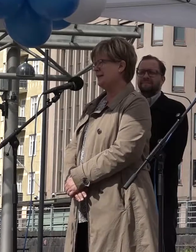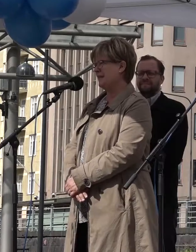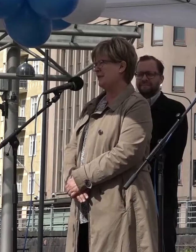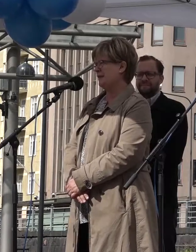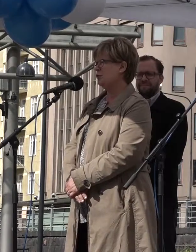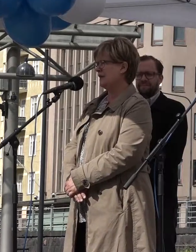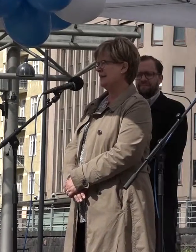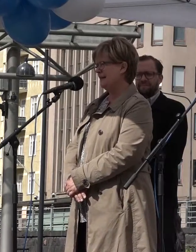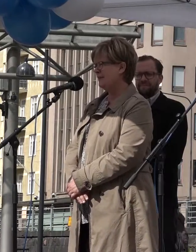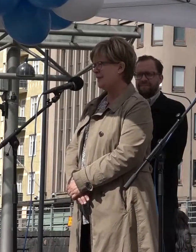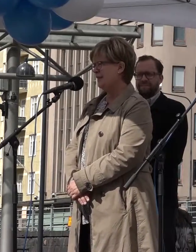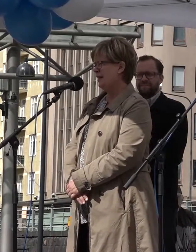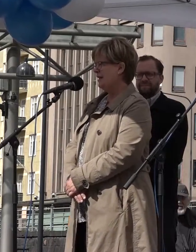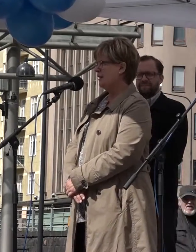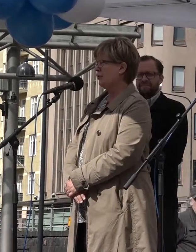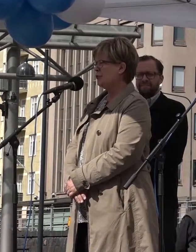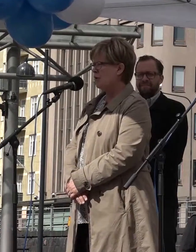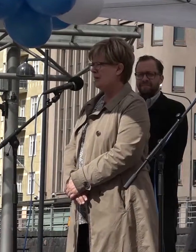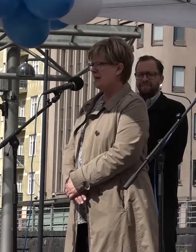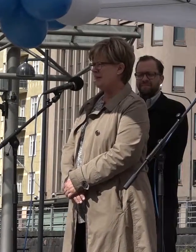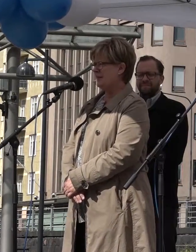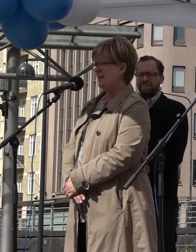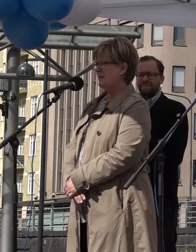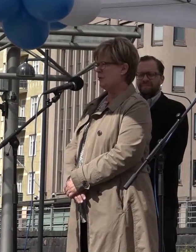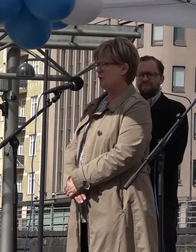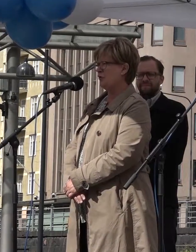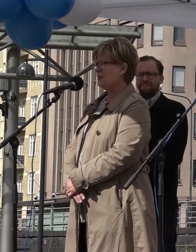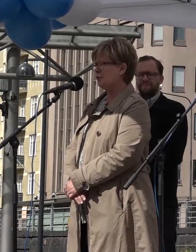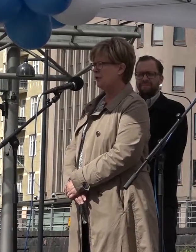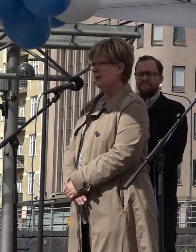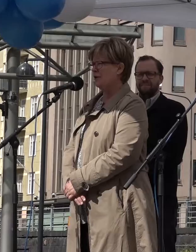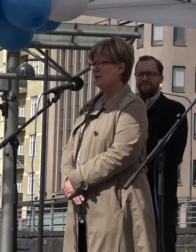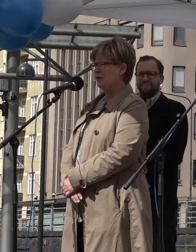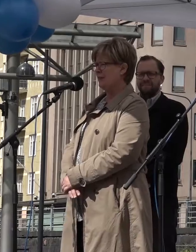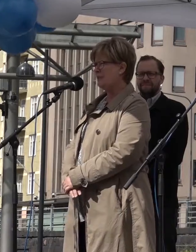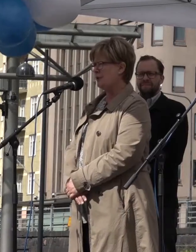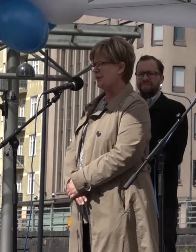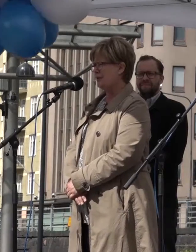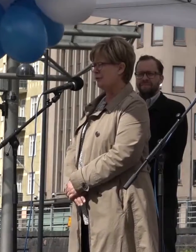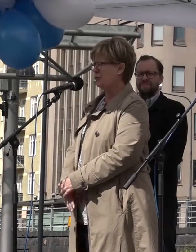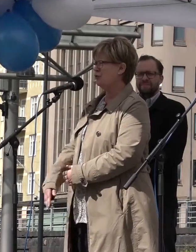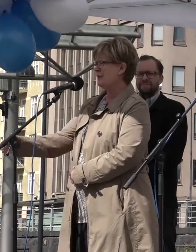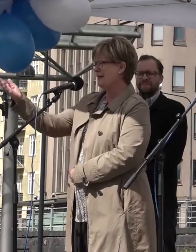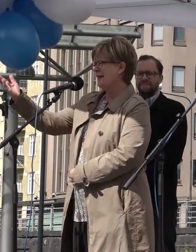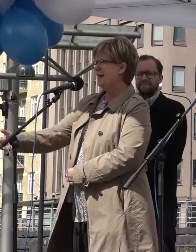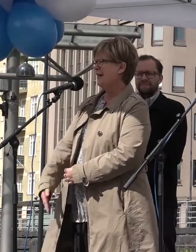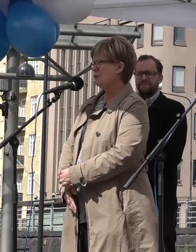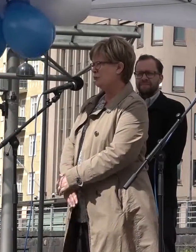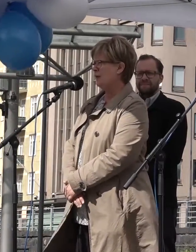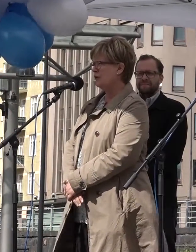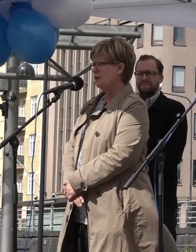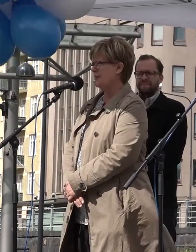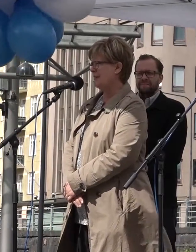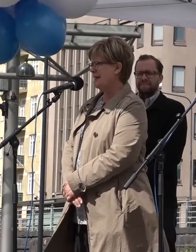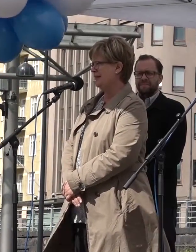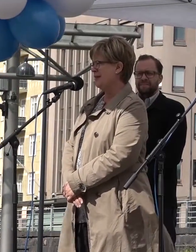valvonnan ja edistämisen yhdeksi tehtäväksi. Se tuli Suomen kansalliselle ihmisoikeusinstituutiolle, joka on ihmisoikeuskeskus yhdessä